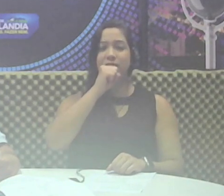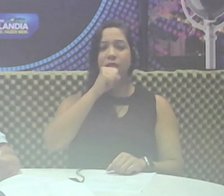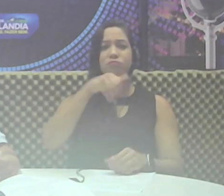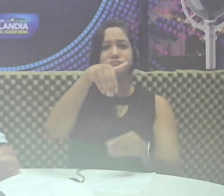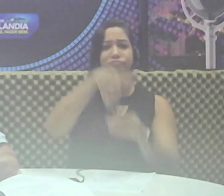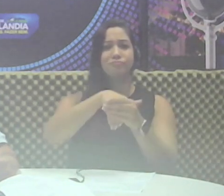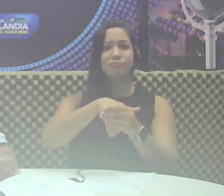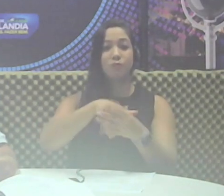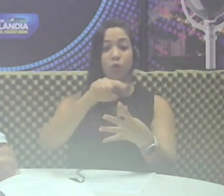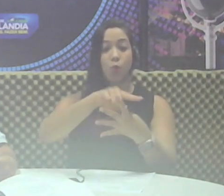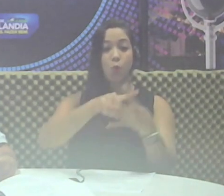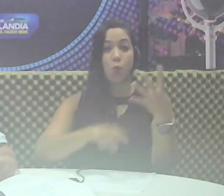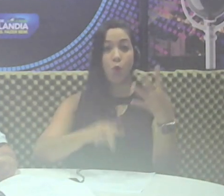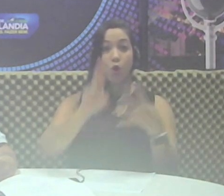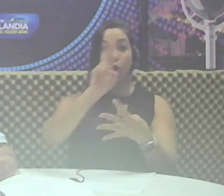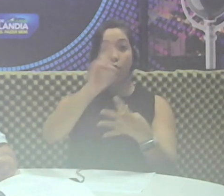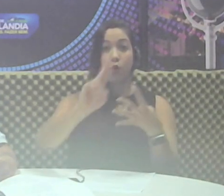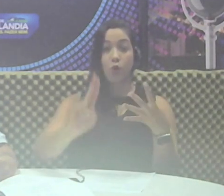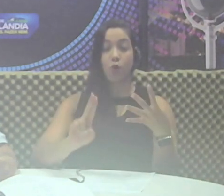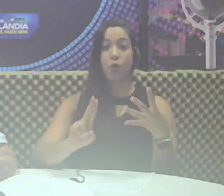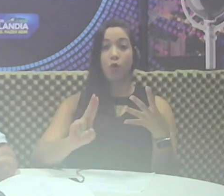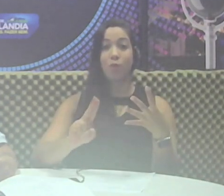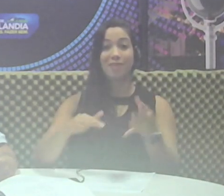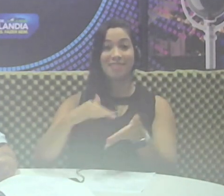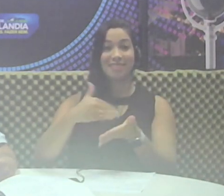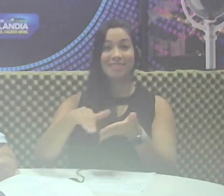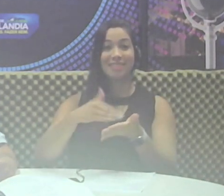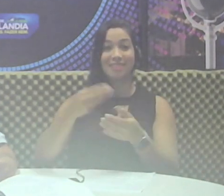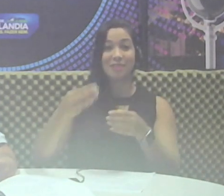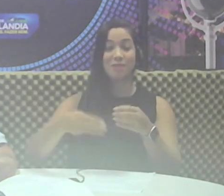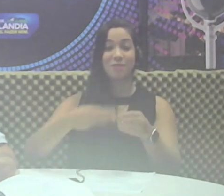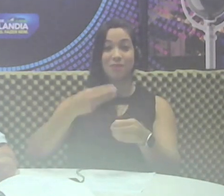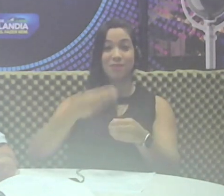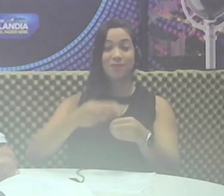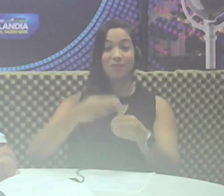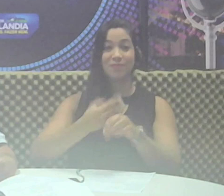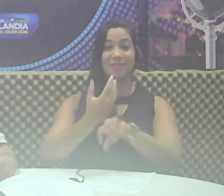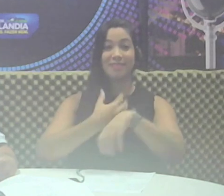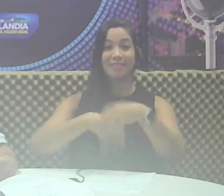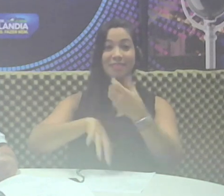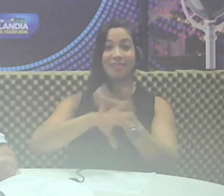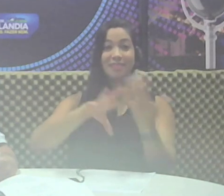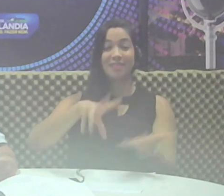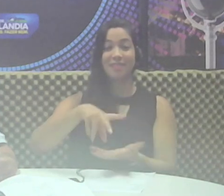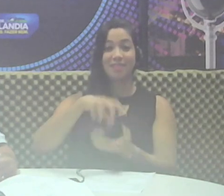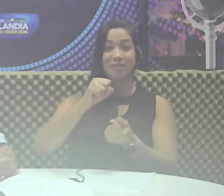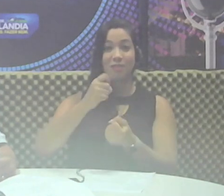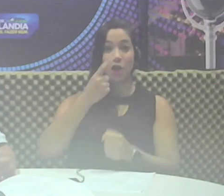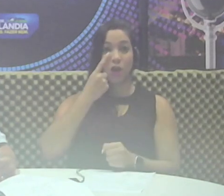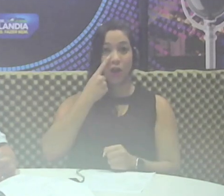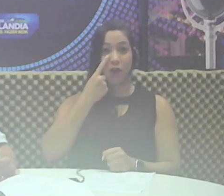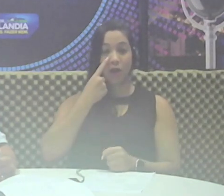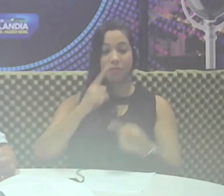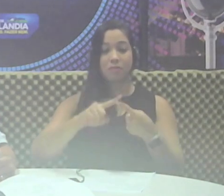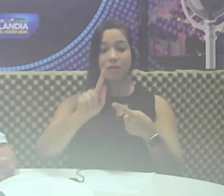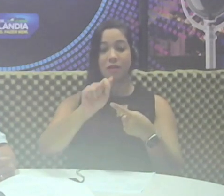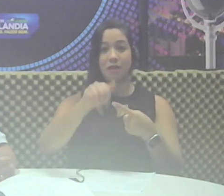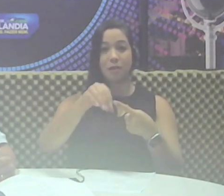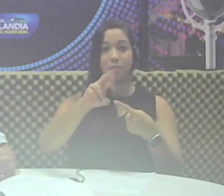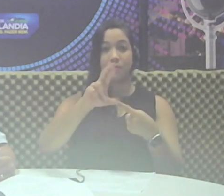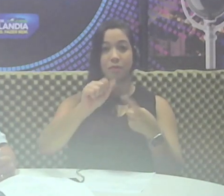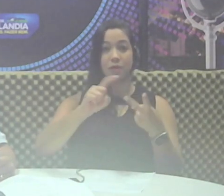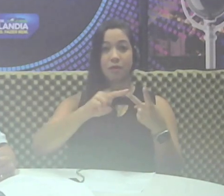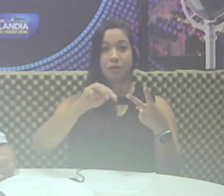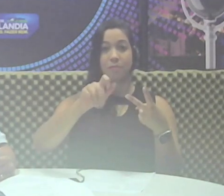nomes pré-definidos pela Secretaria Municipal de Meio Ambiente e Sustentabilidade: Gamora, Megan,